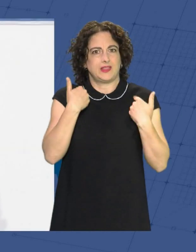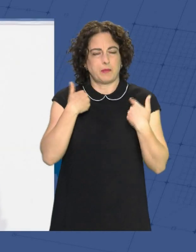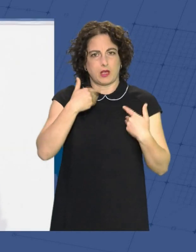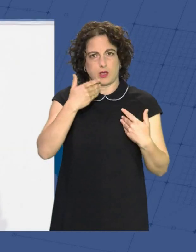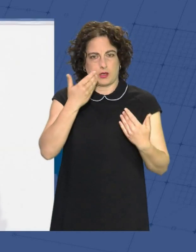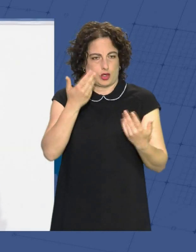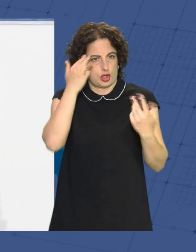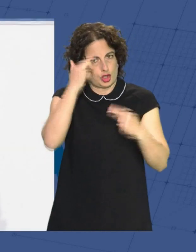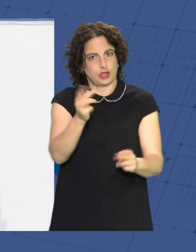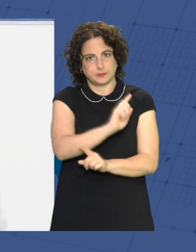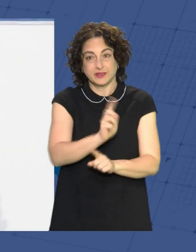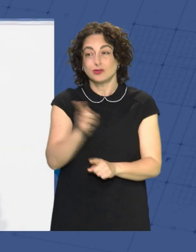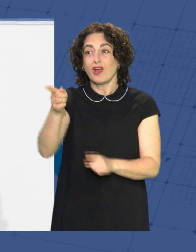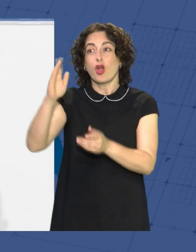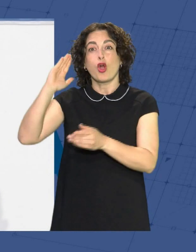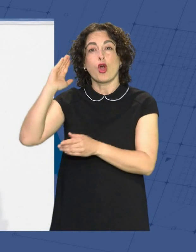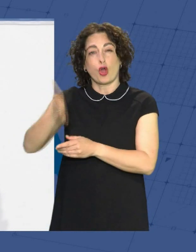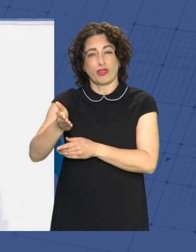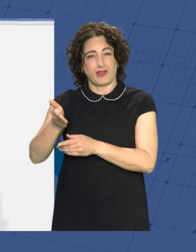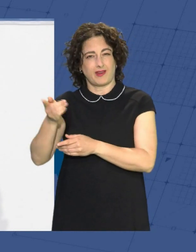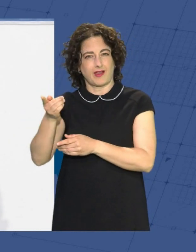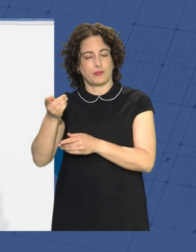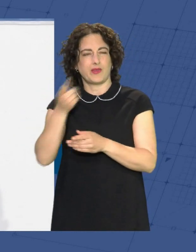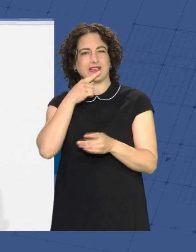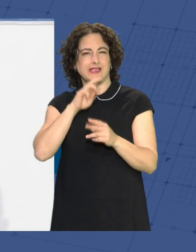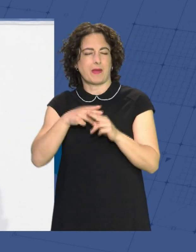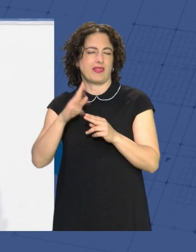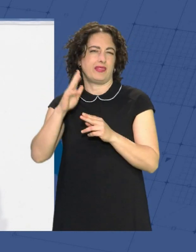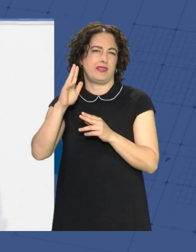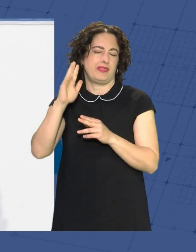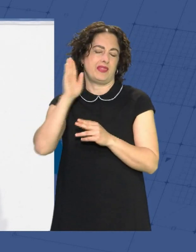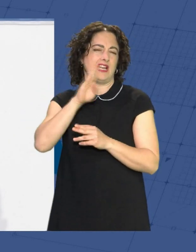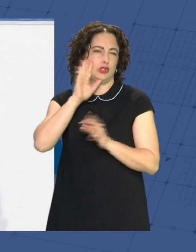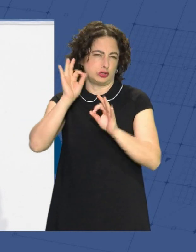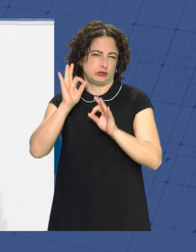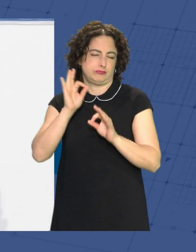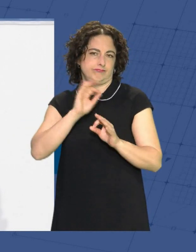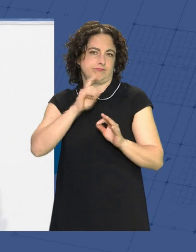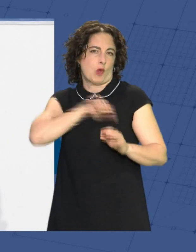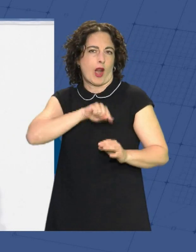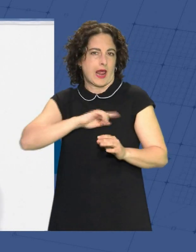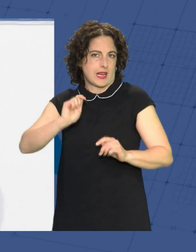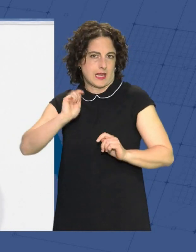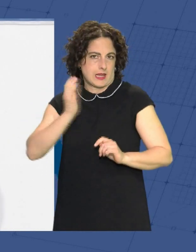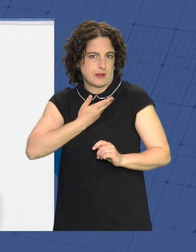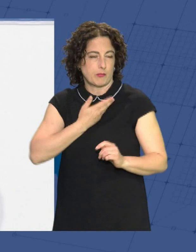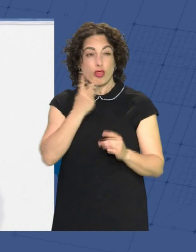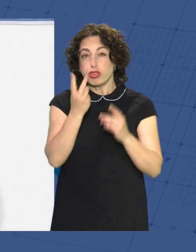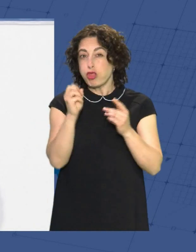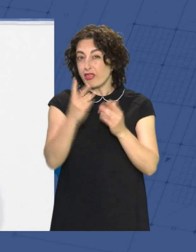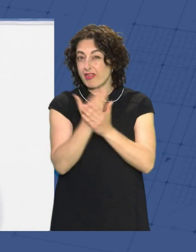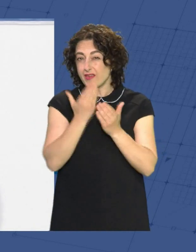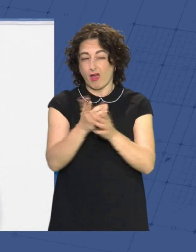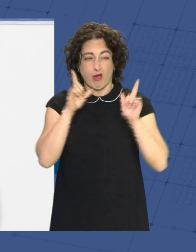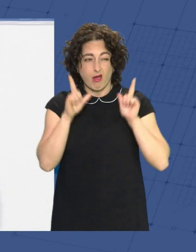Estando condenada por un delito de integridad moral, por habernos expuesto durante 12 días y habernos